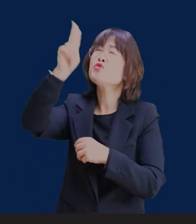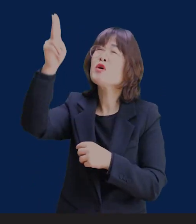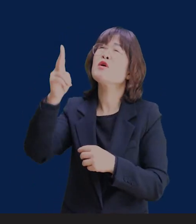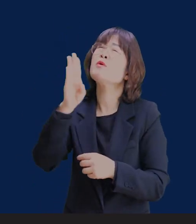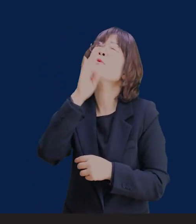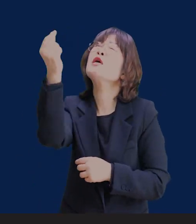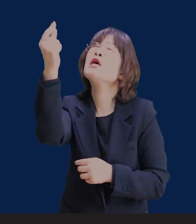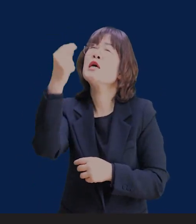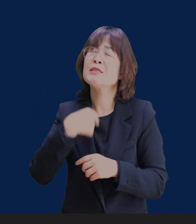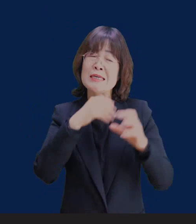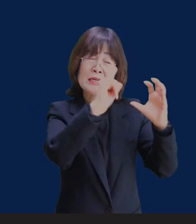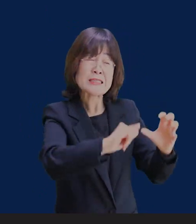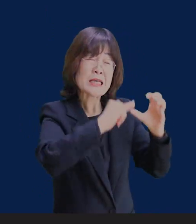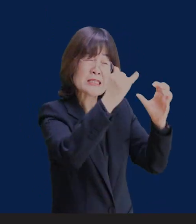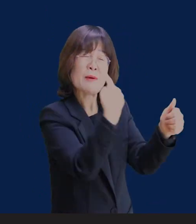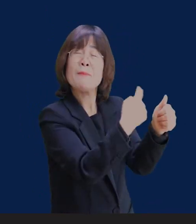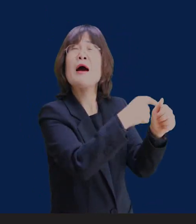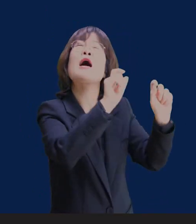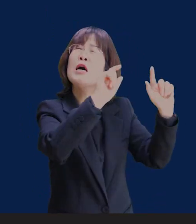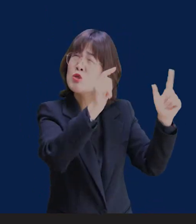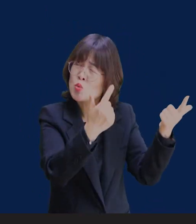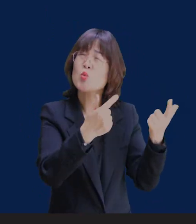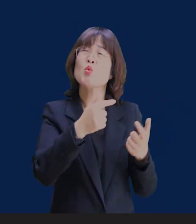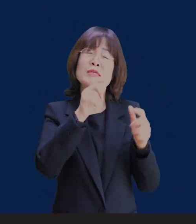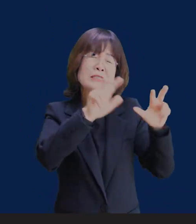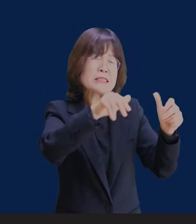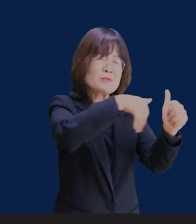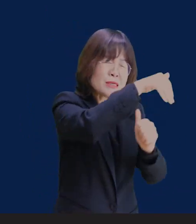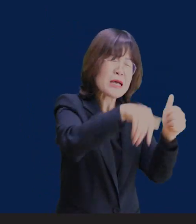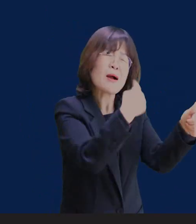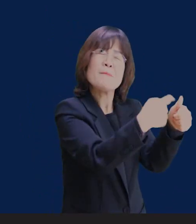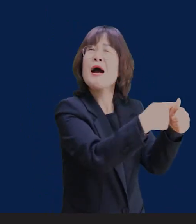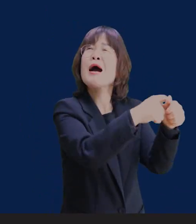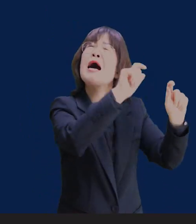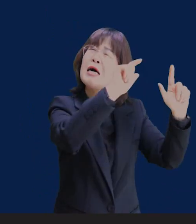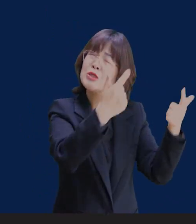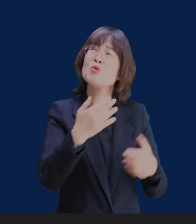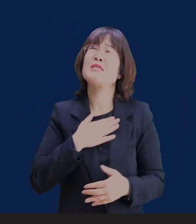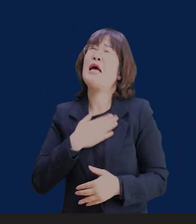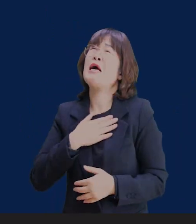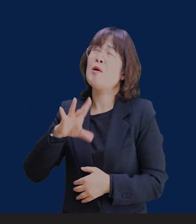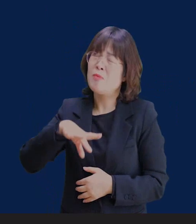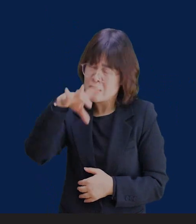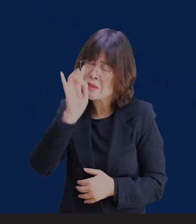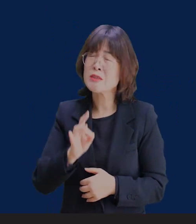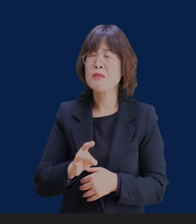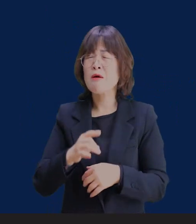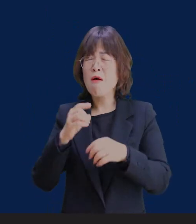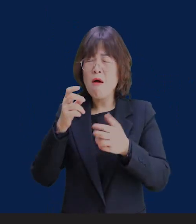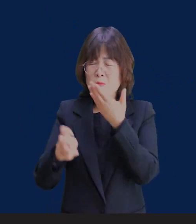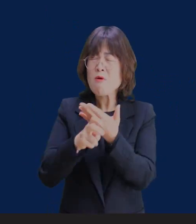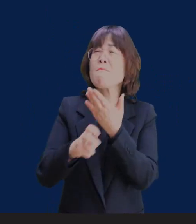그랬습니다. 주여, 우리가 세상을 탓할 것이 아니라, 지금의 상황을 탓할 것이 아니라 교회가 거룩하지